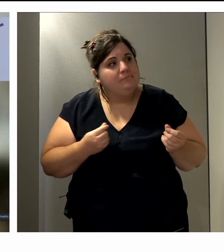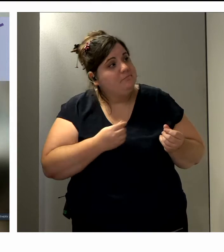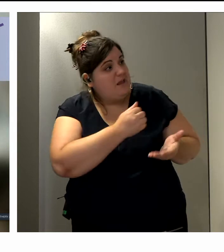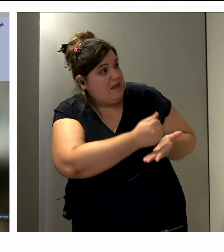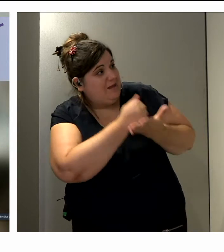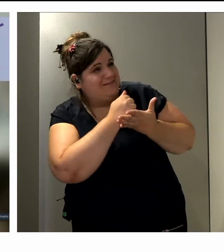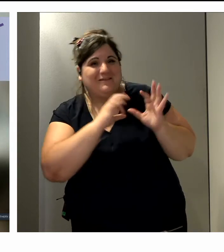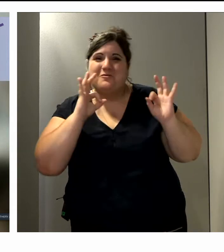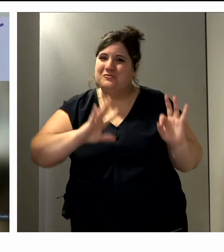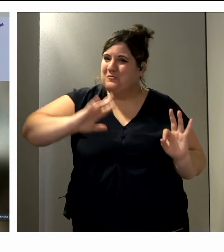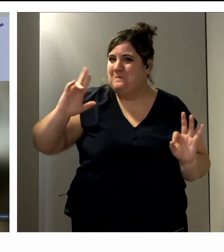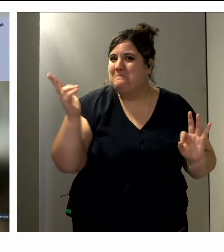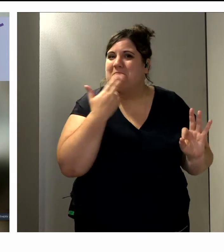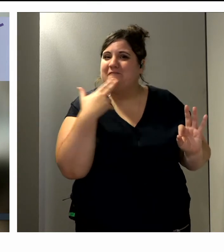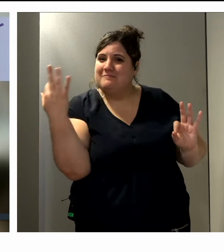forcément suffisantes,